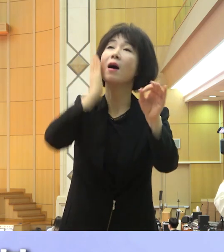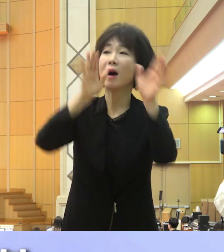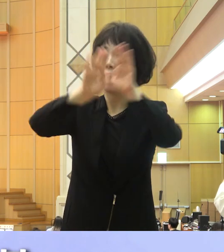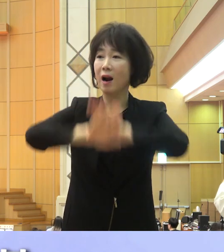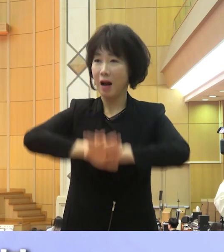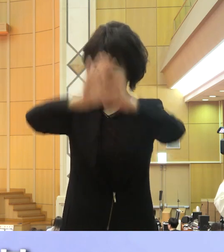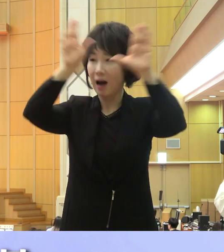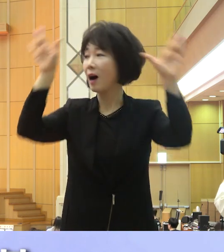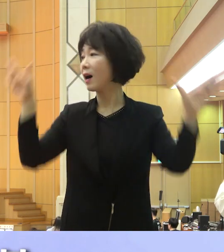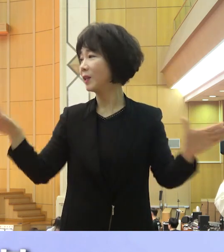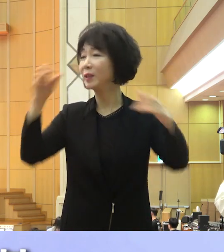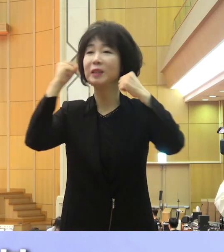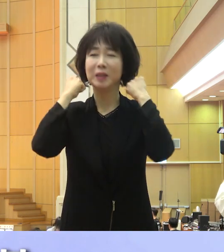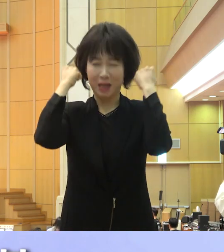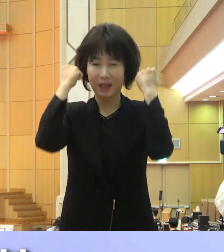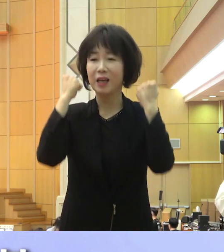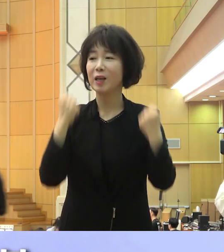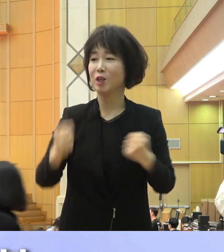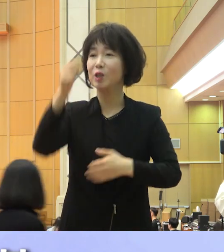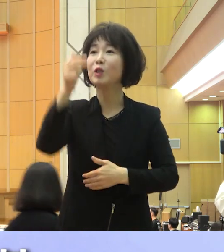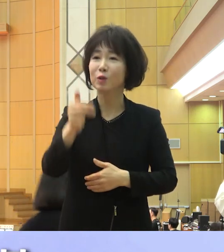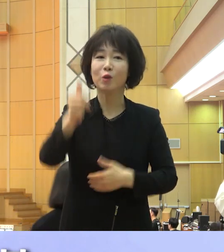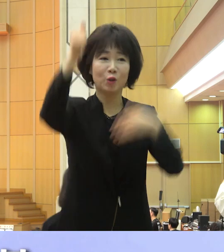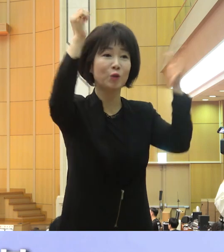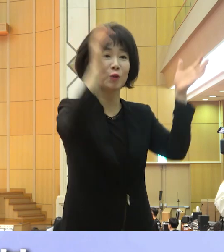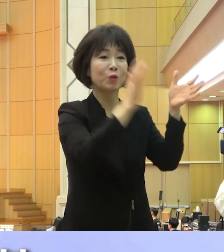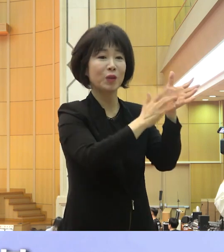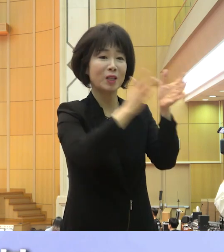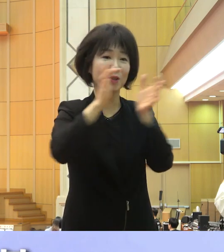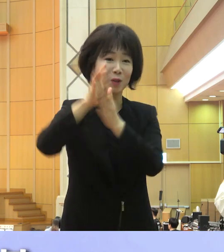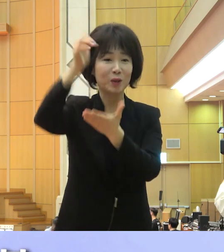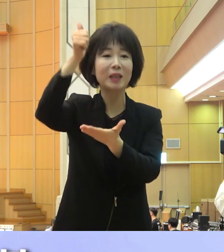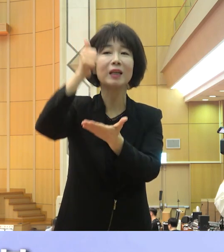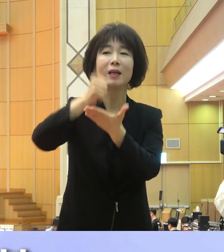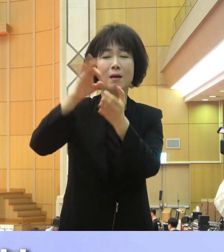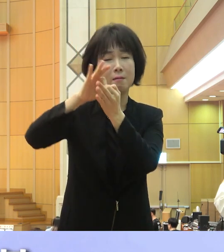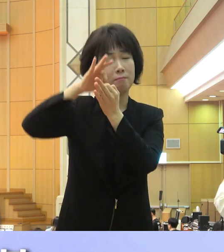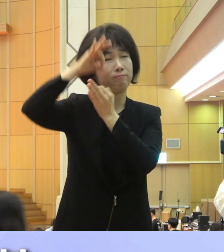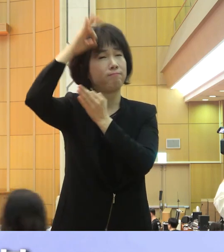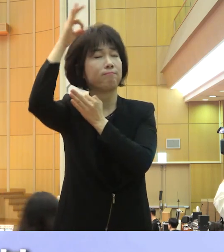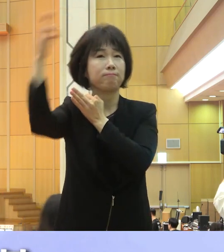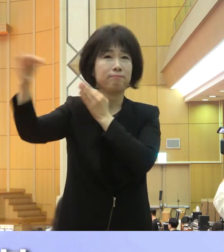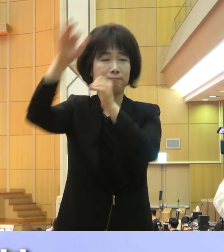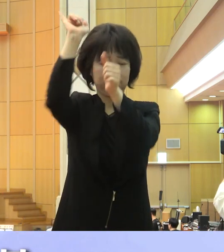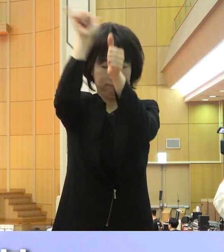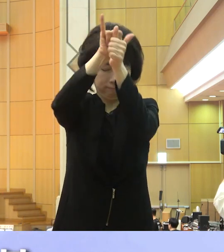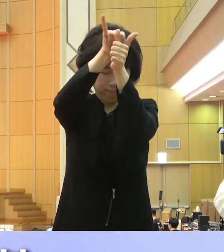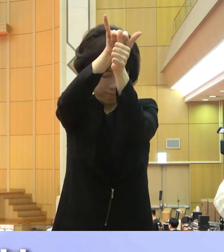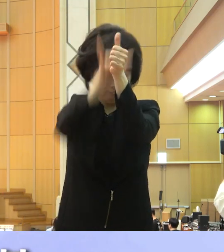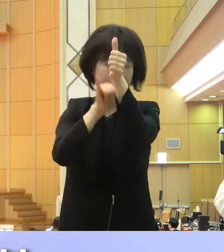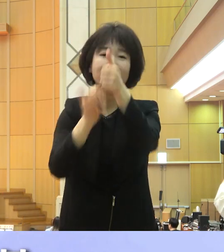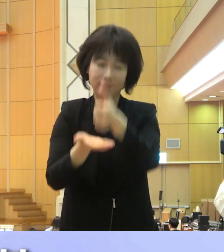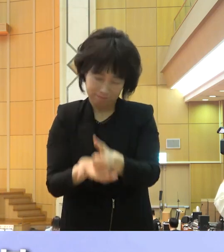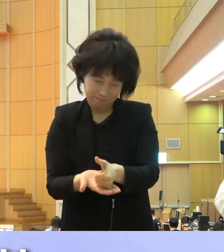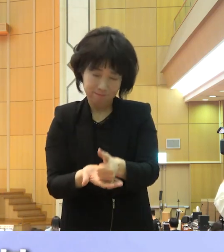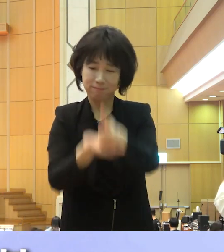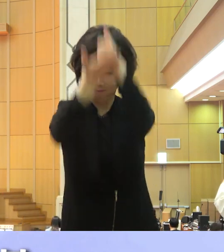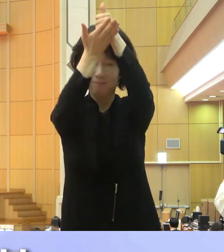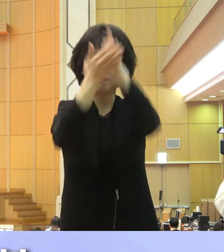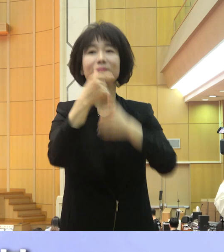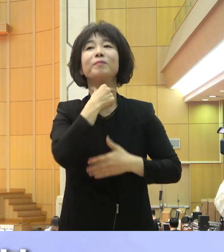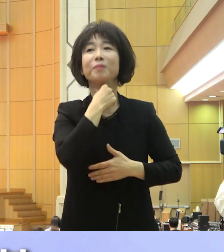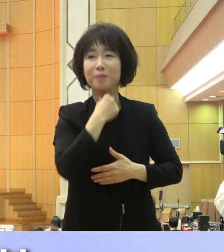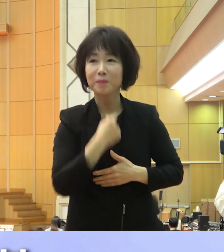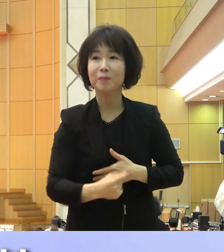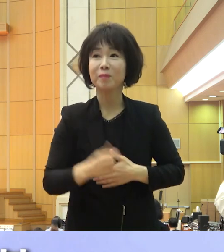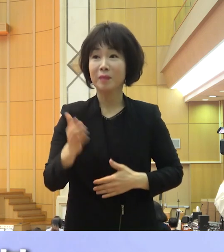보겠네. 하늘에 계신 주 예수를 한 번 더 찬양합니다. 죄악 벗은